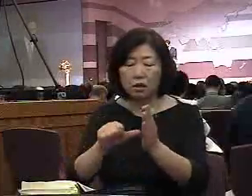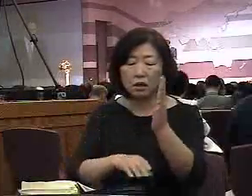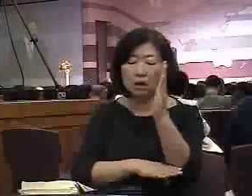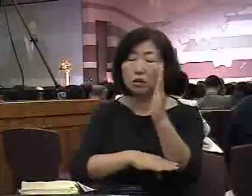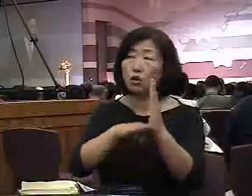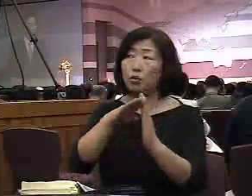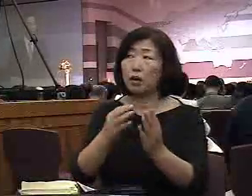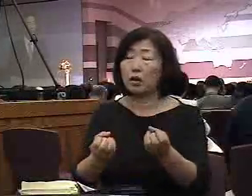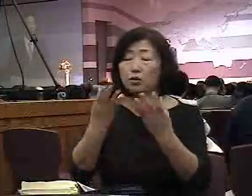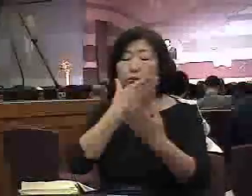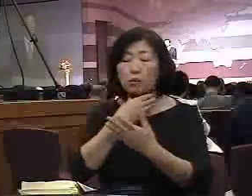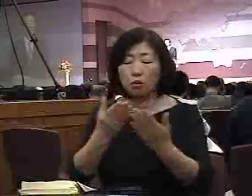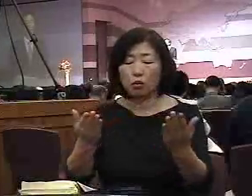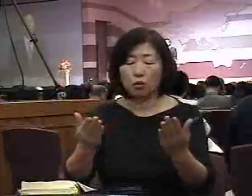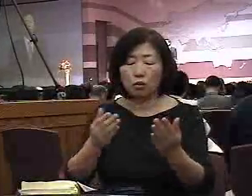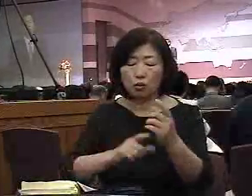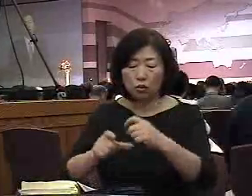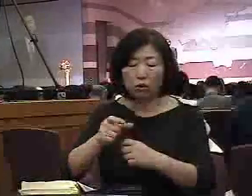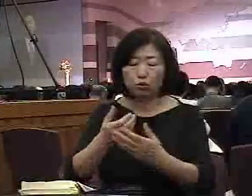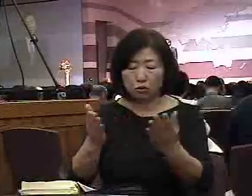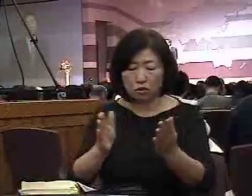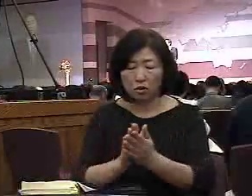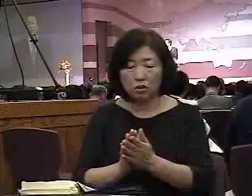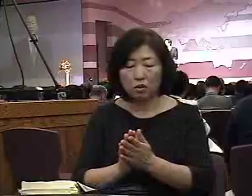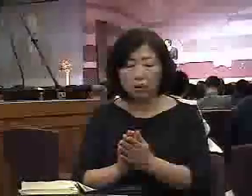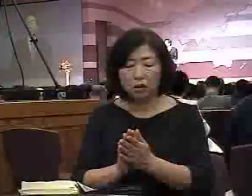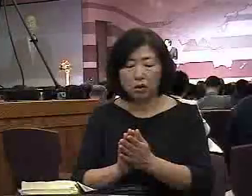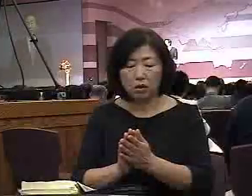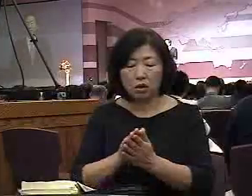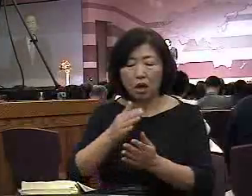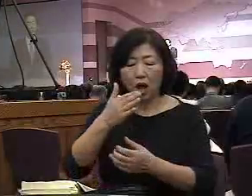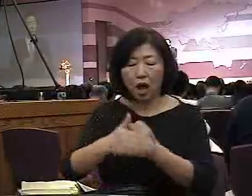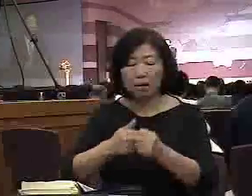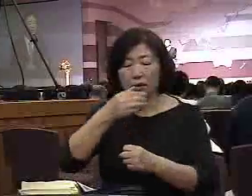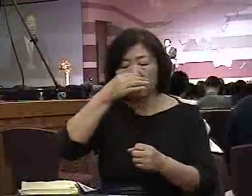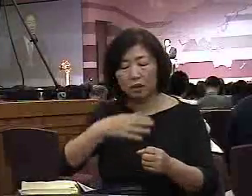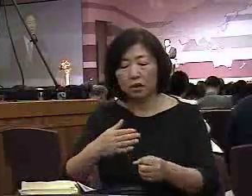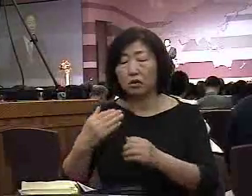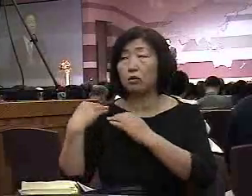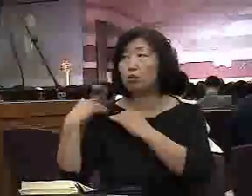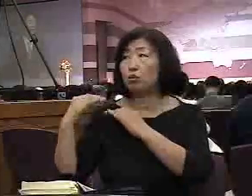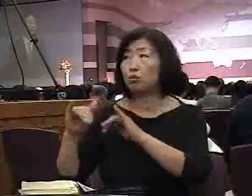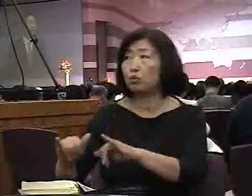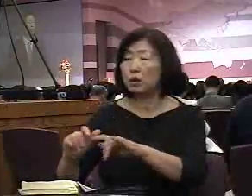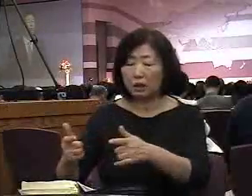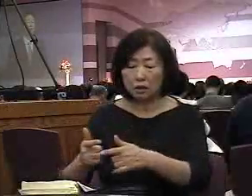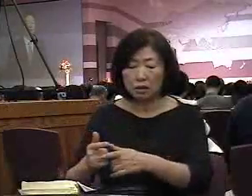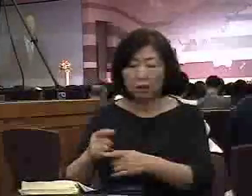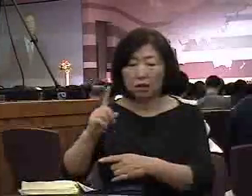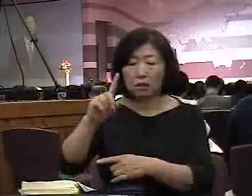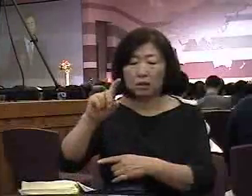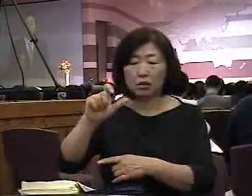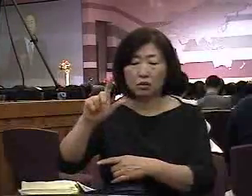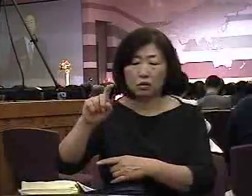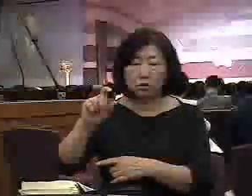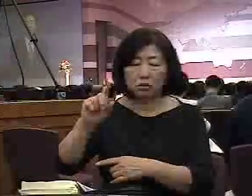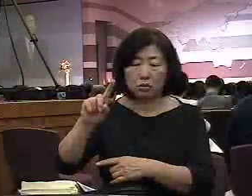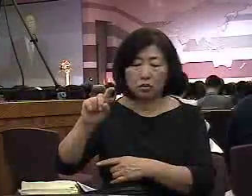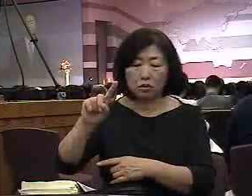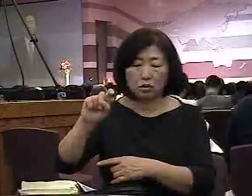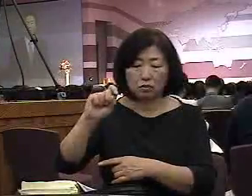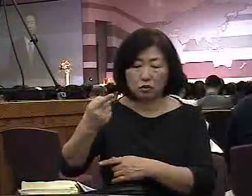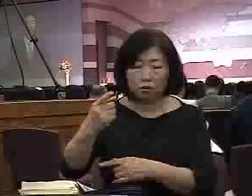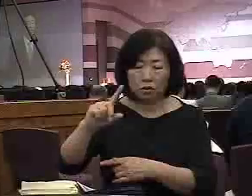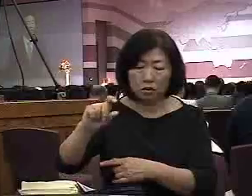더하여 주신다는 것입니다. 그런 축복한 사람들을 하나님이 그냥 두지 않아요. 오늘 이 본문에 읽은 말씀 16절부터